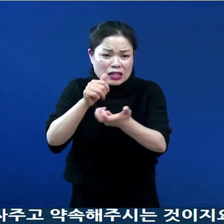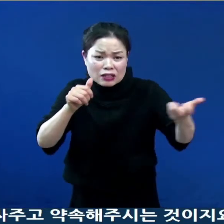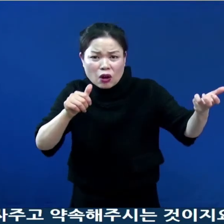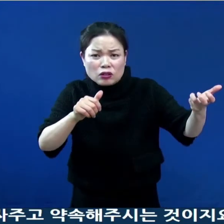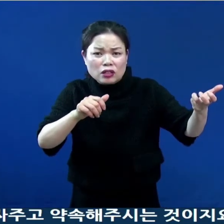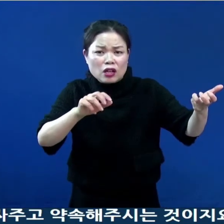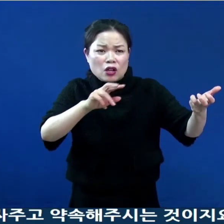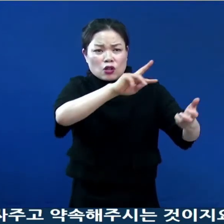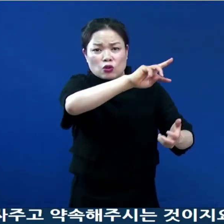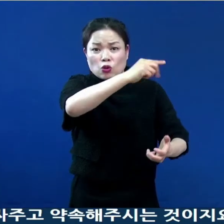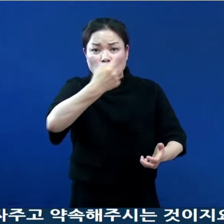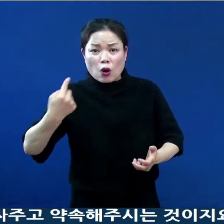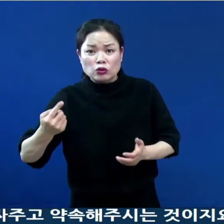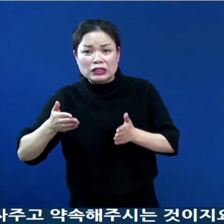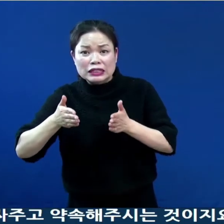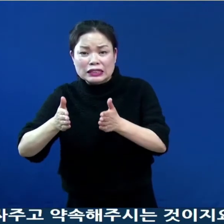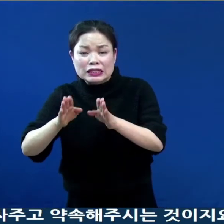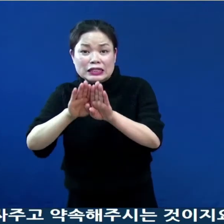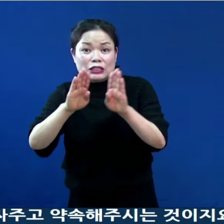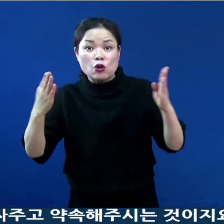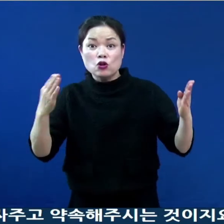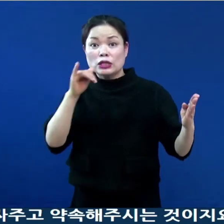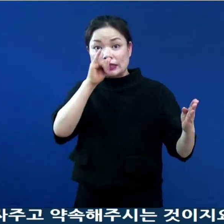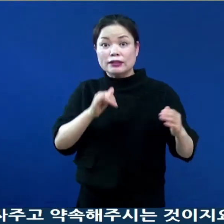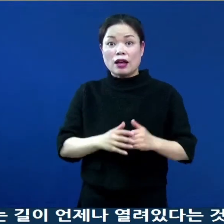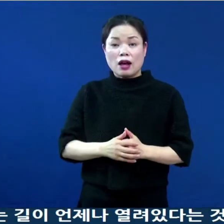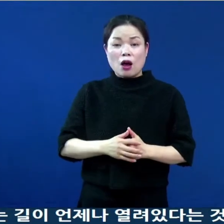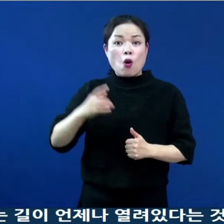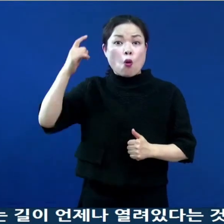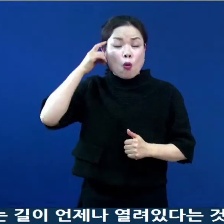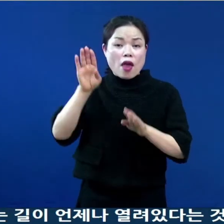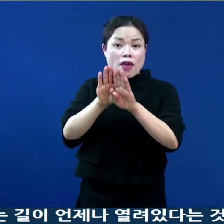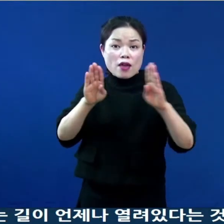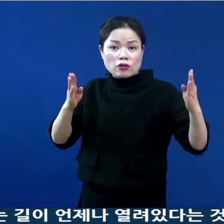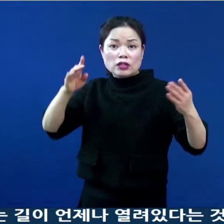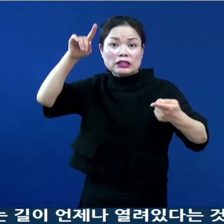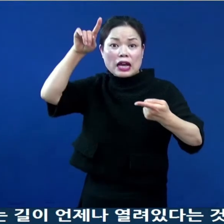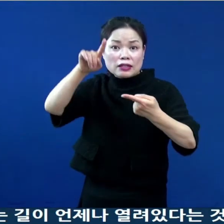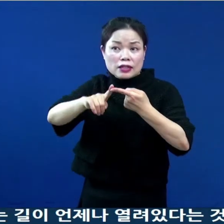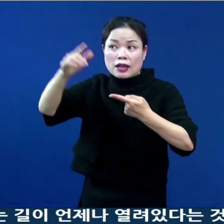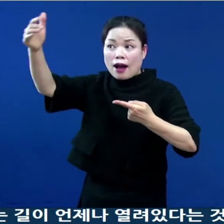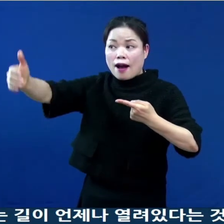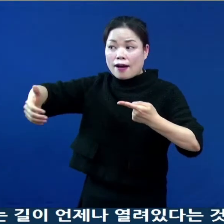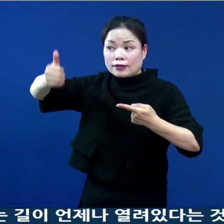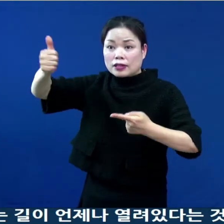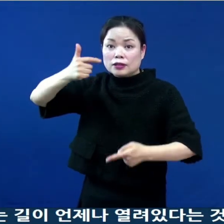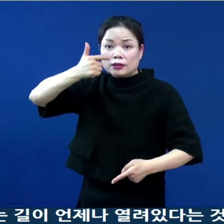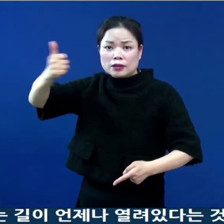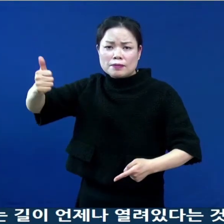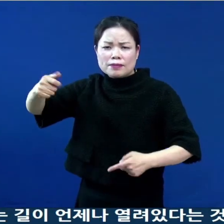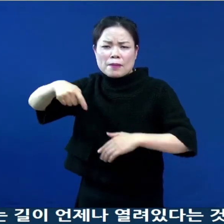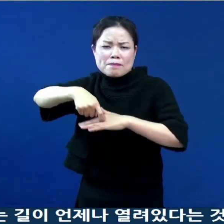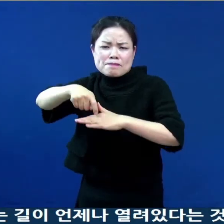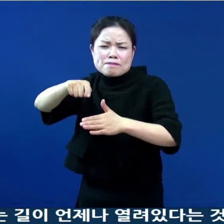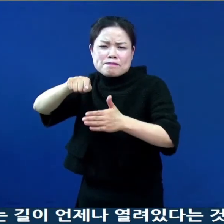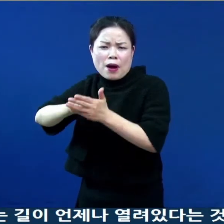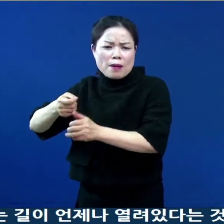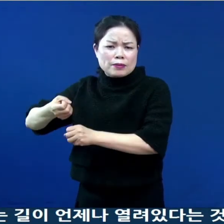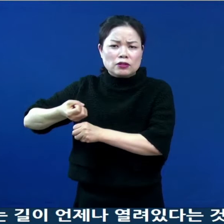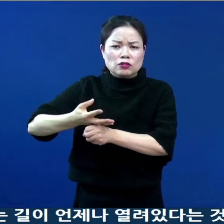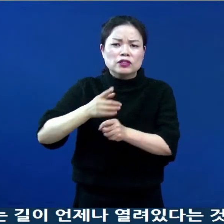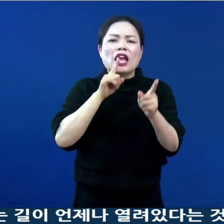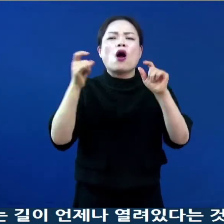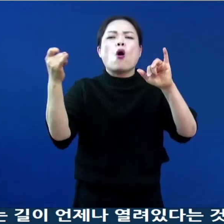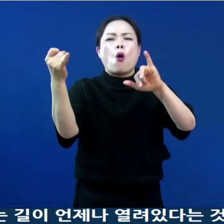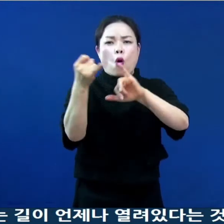여호와께로 돌아가는 길이 열려 있다. 왜 열려 있는지에 대한 하나님 아버지의 심정을 알려주는 게